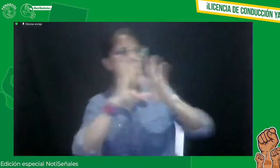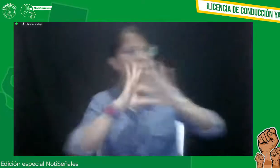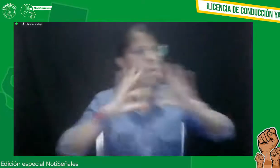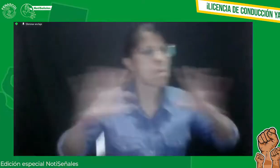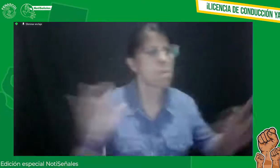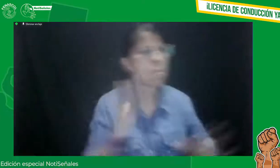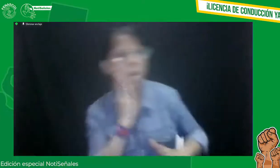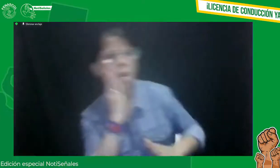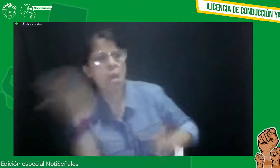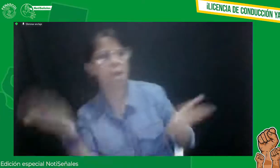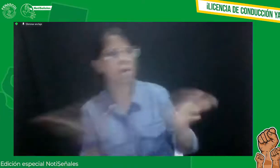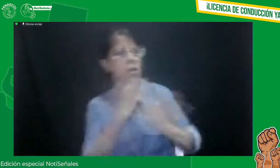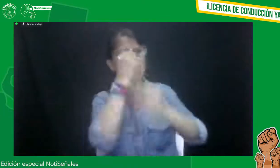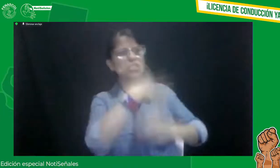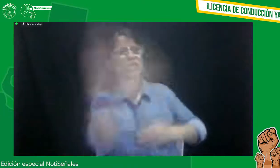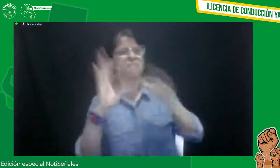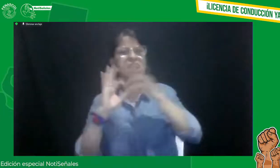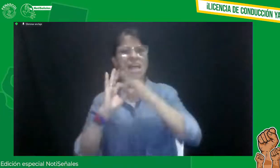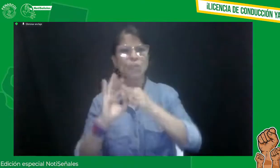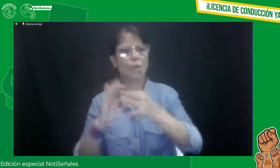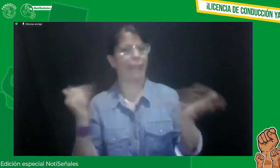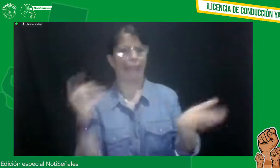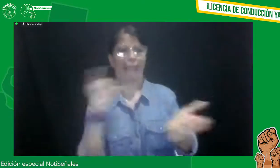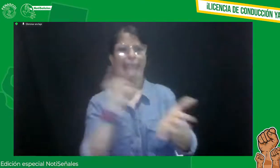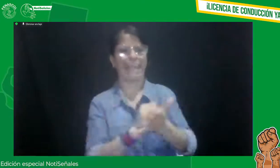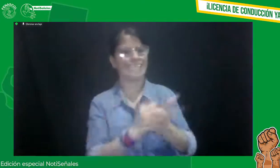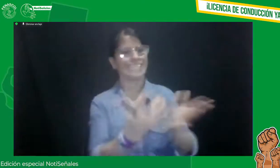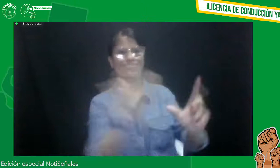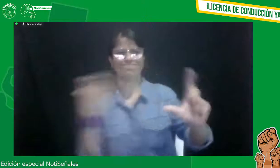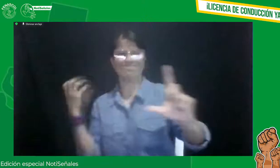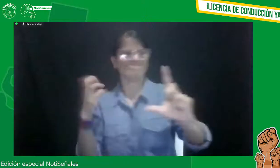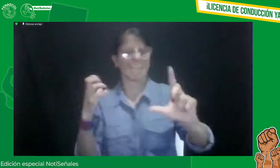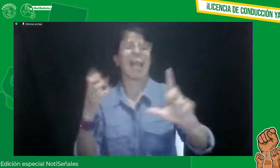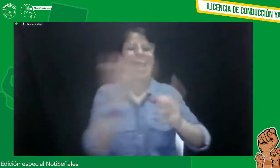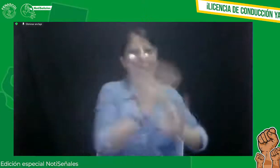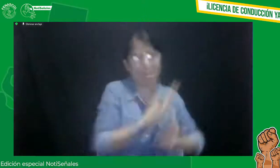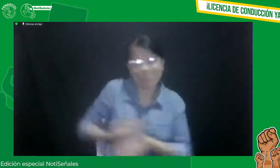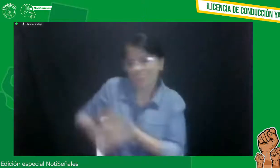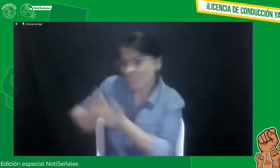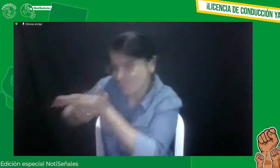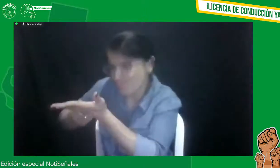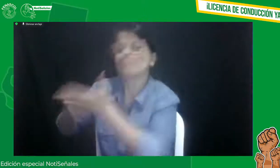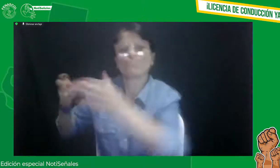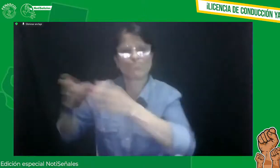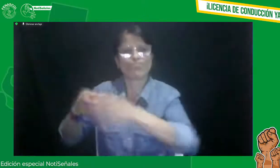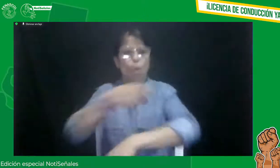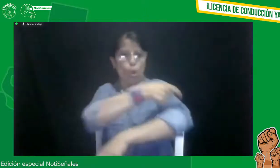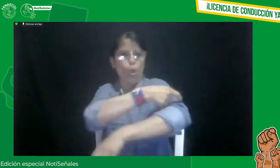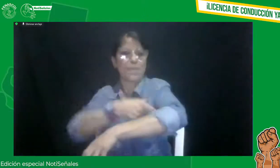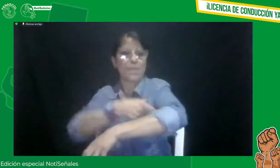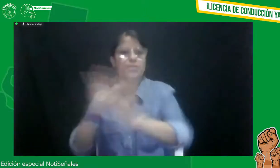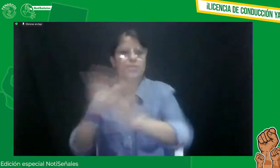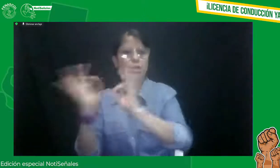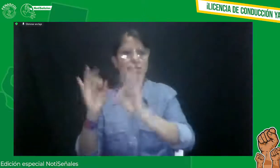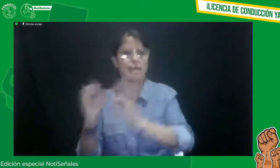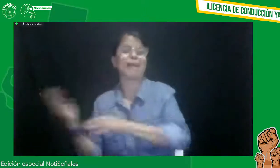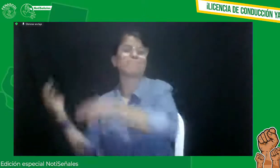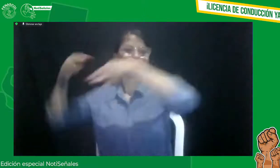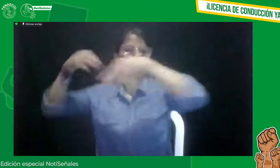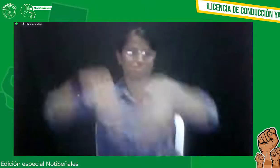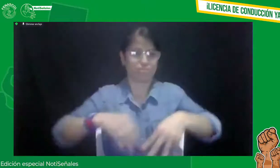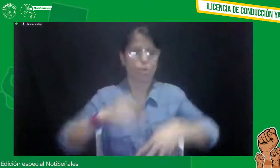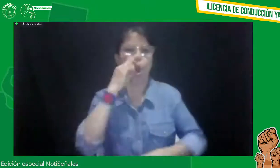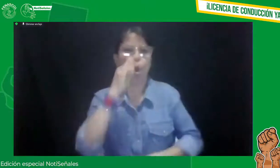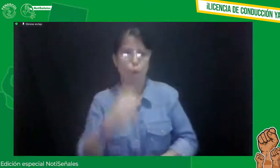Además, por parte de la comunidad sorda colombiana se mandaron muchos videos o se publicaron muchos videos